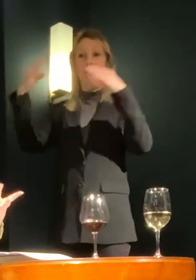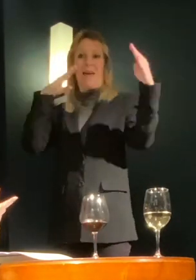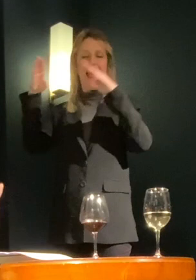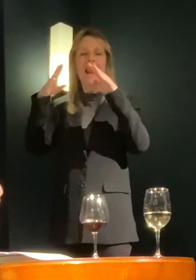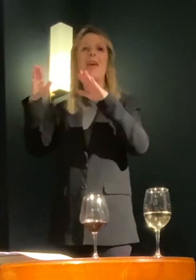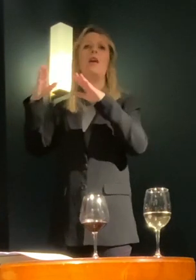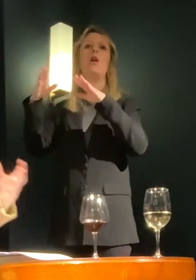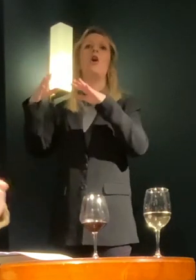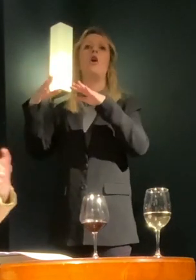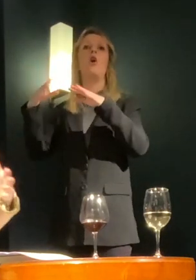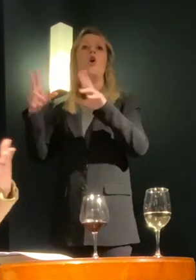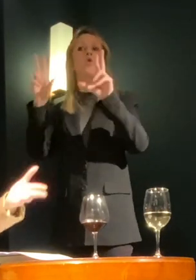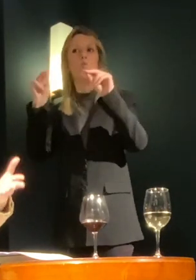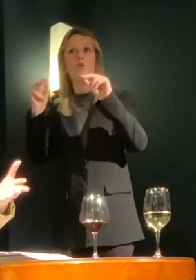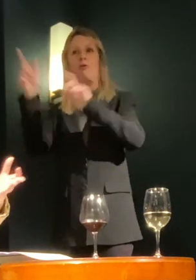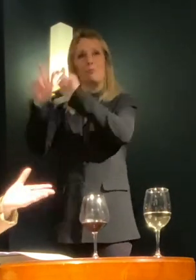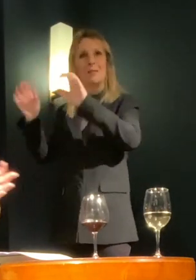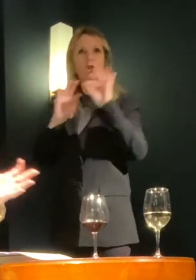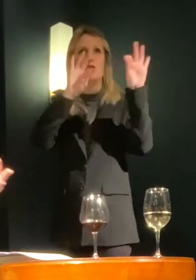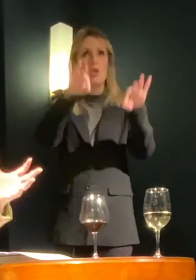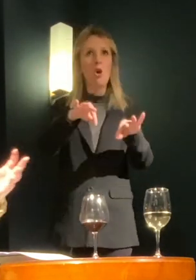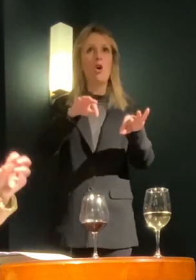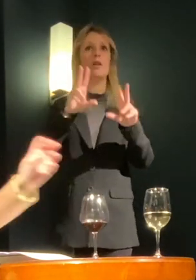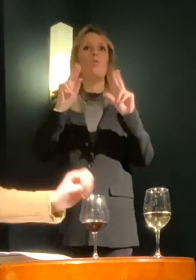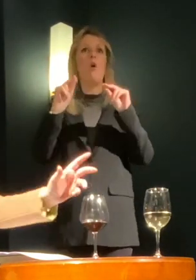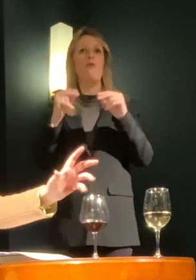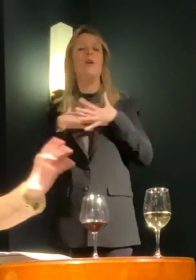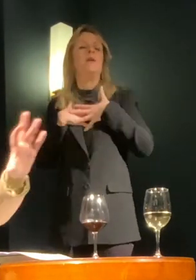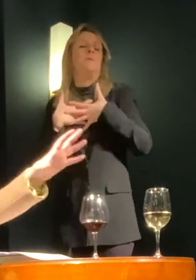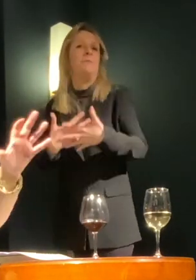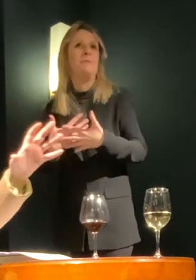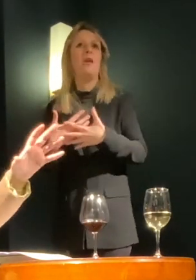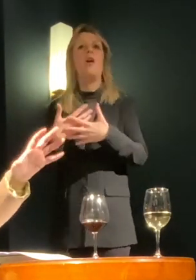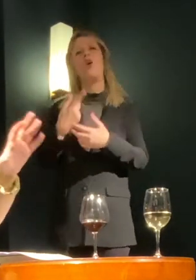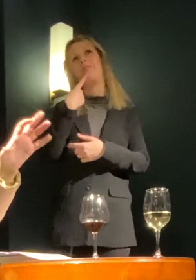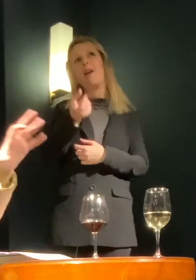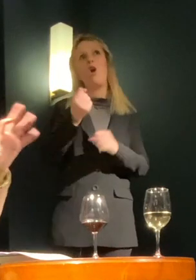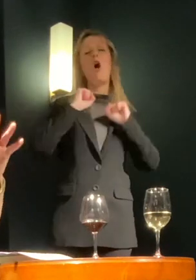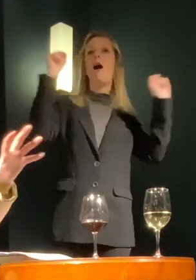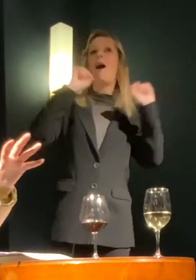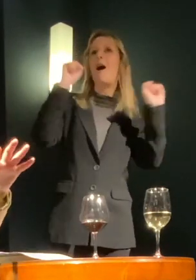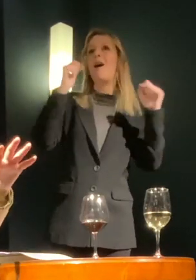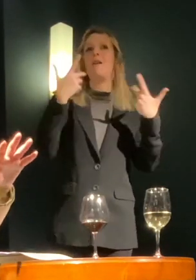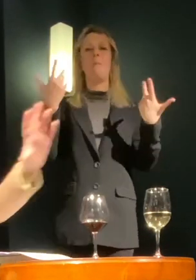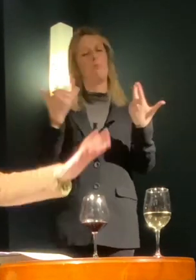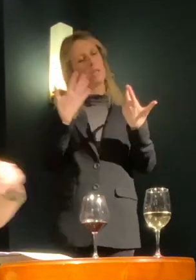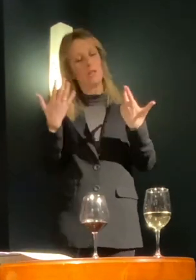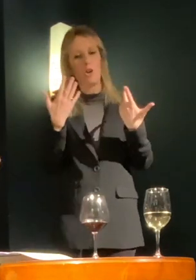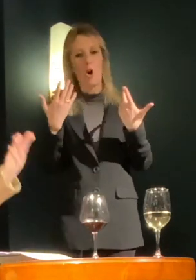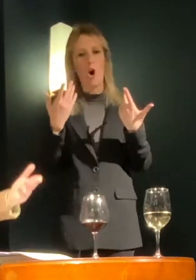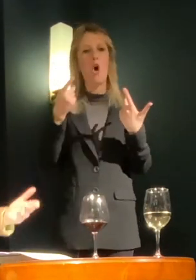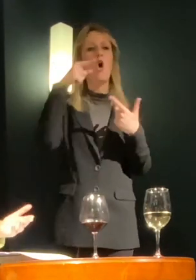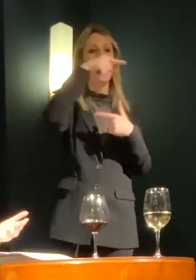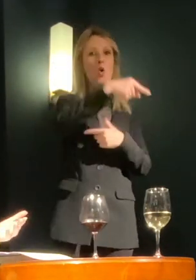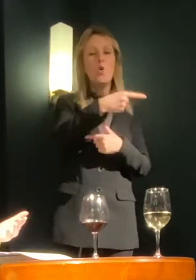nuove pulsioni. E io ero lì a non ti dico a fare il tifo, a dire effettivamente lui è tutti e due, ma addirittura forse